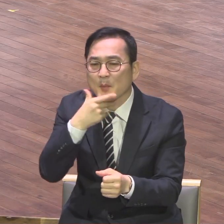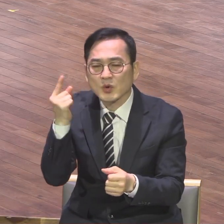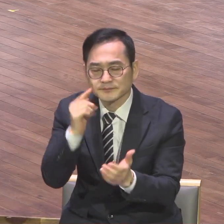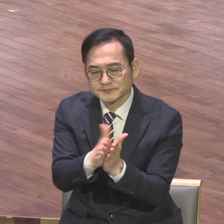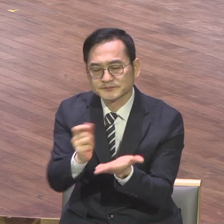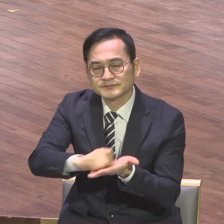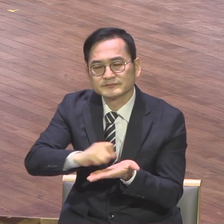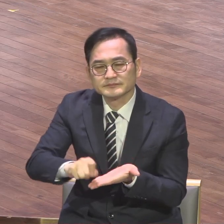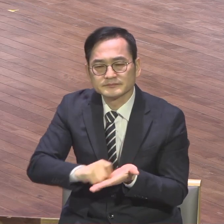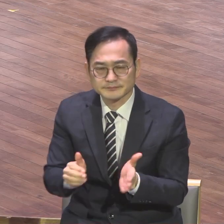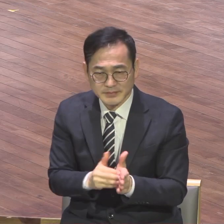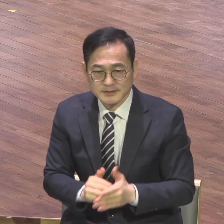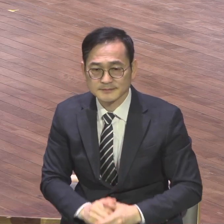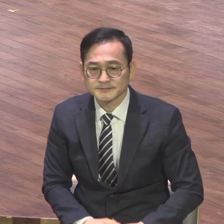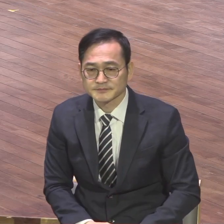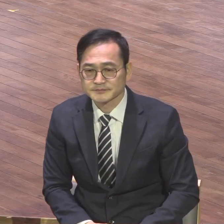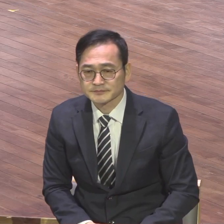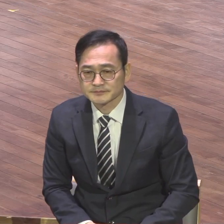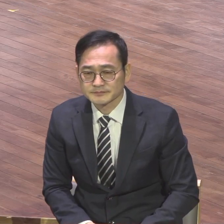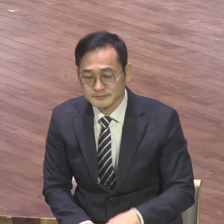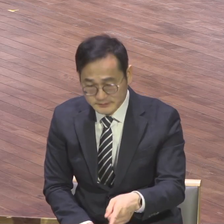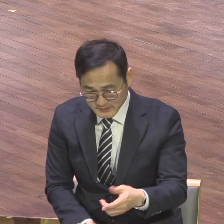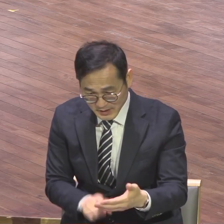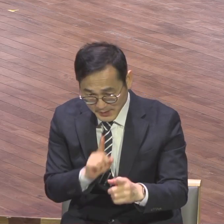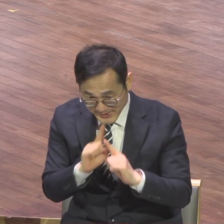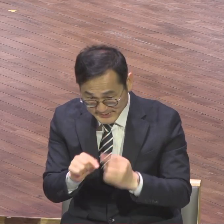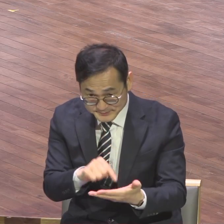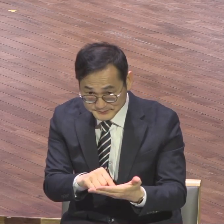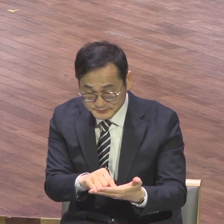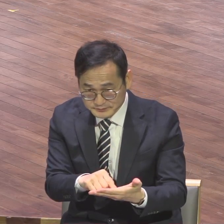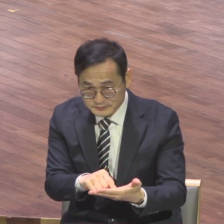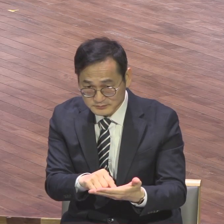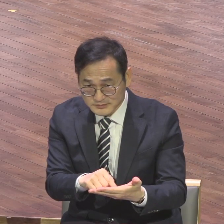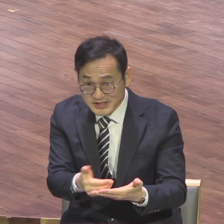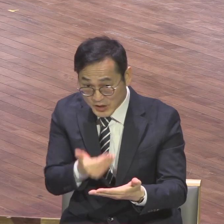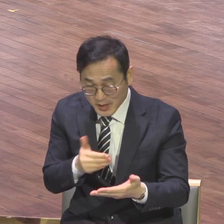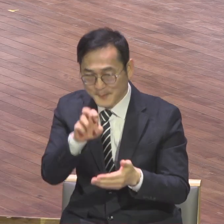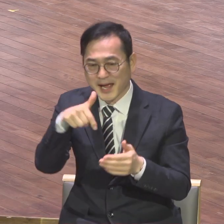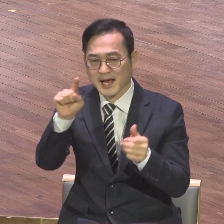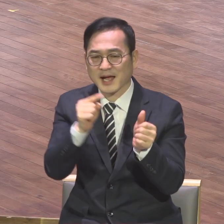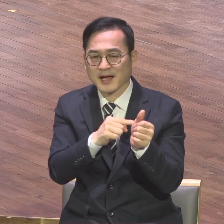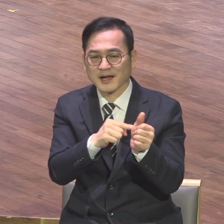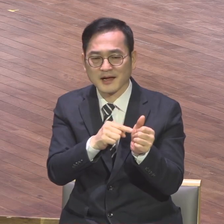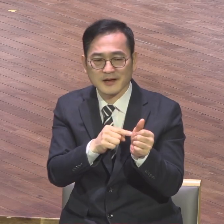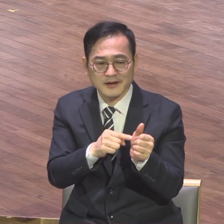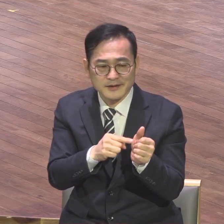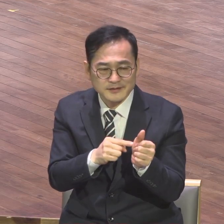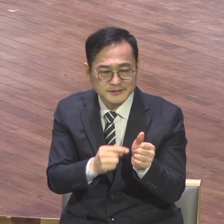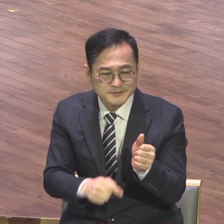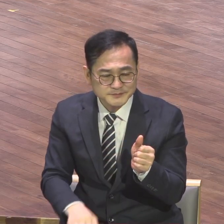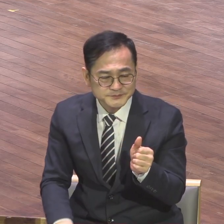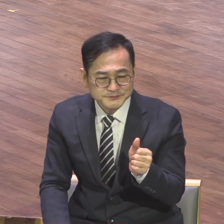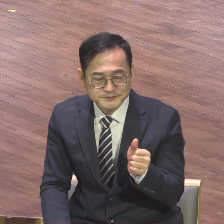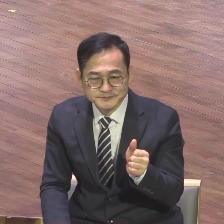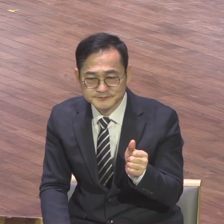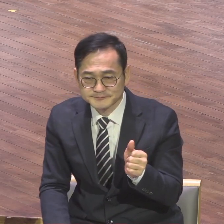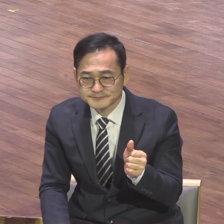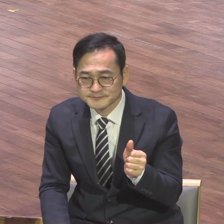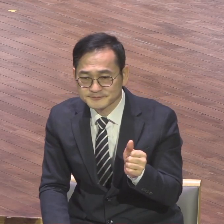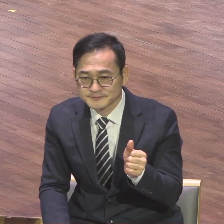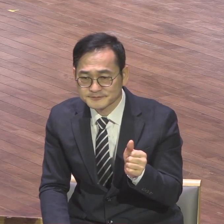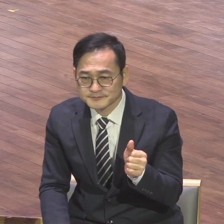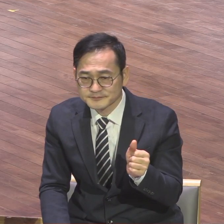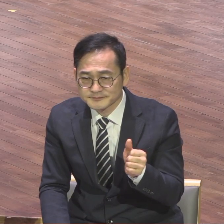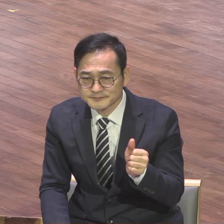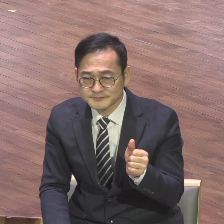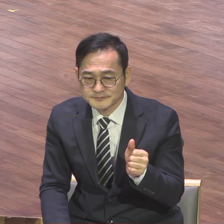우리는 마가복음의 메시지를 생각하기 전에 이 저자 마가가 보여주었던 뭐요?